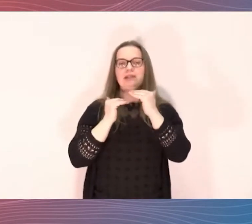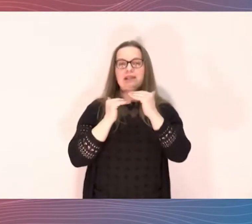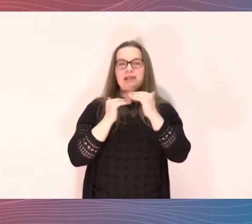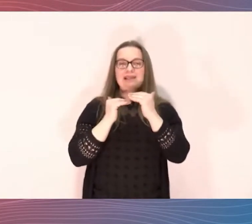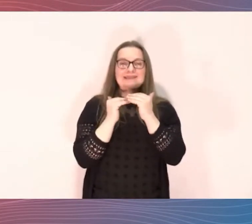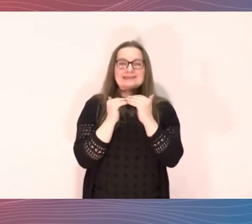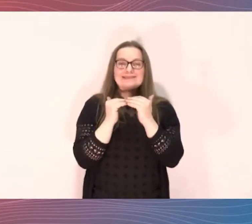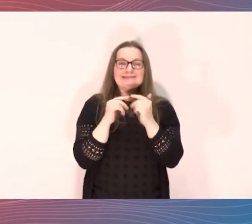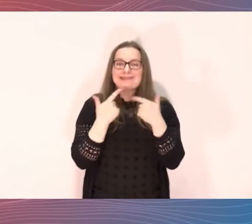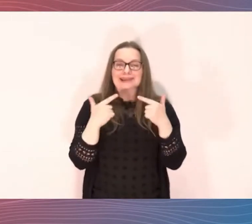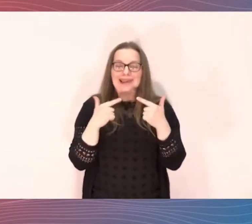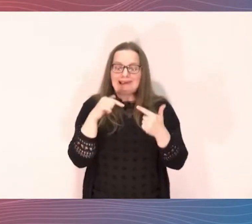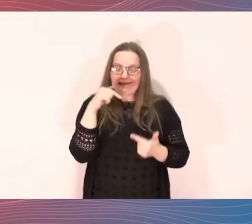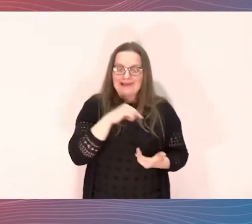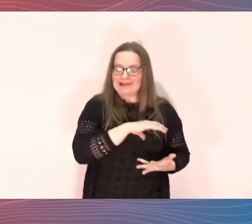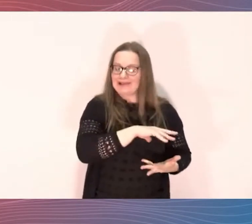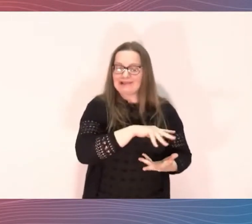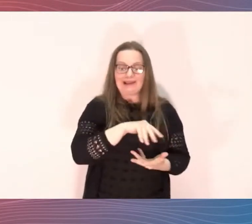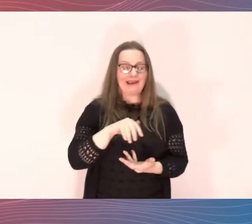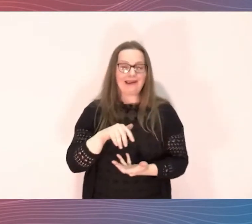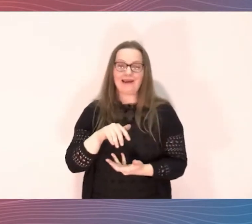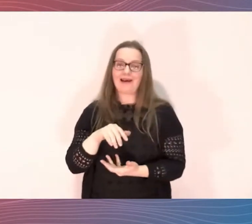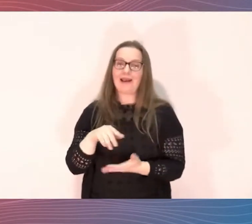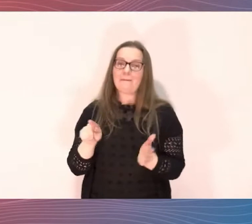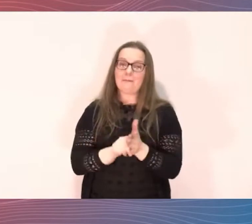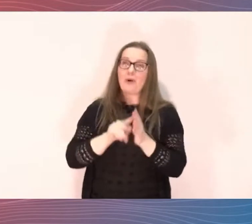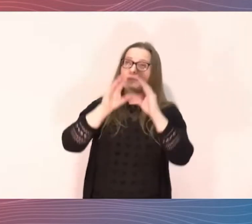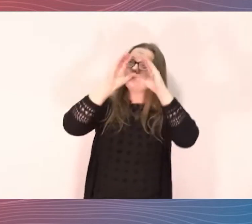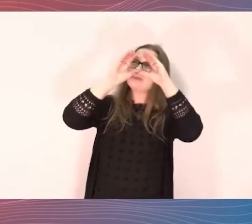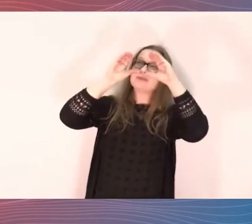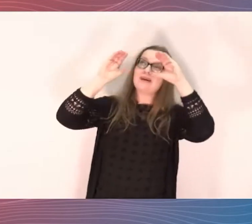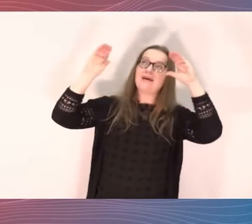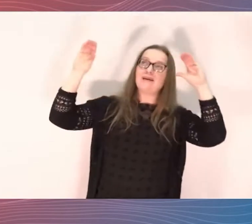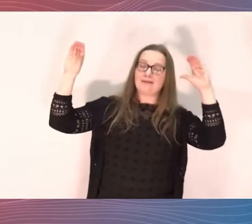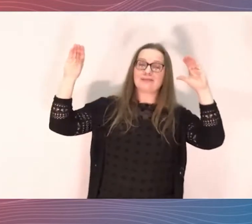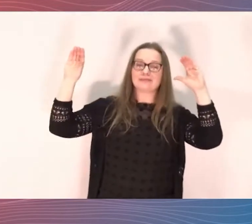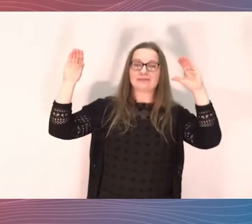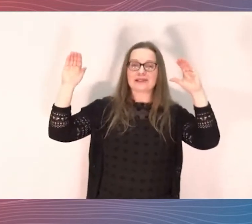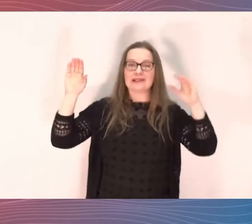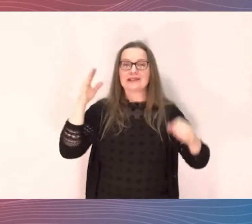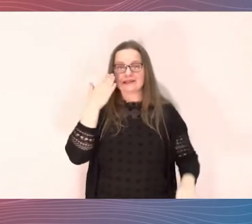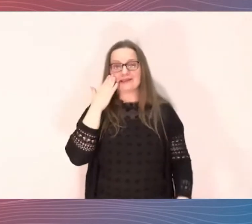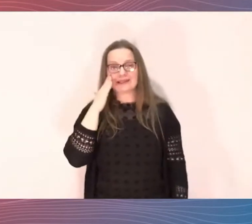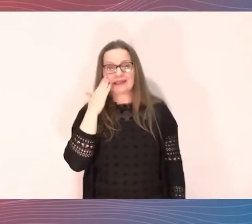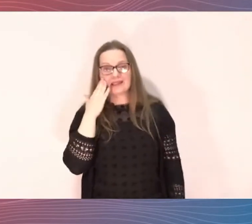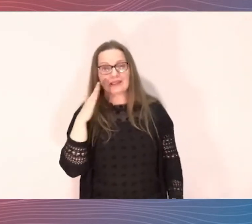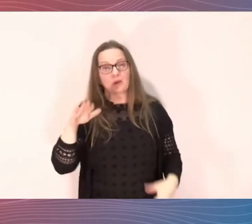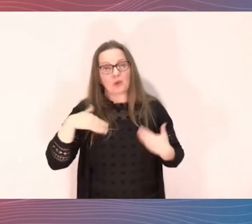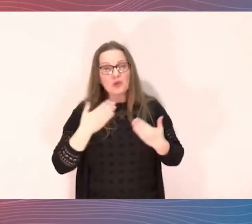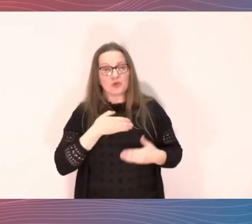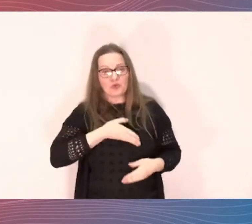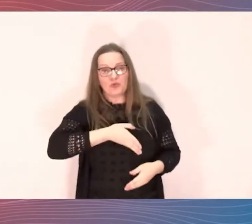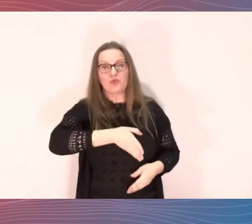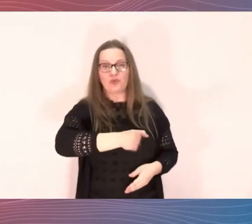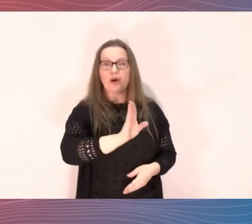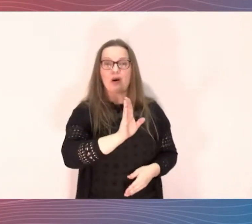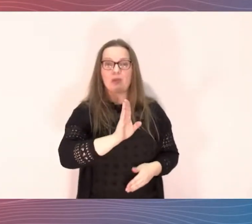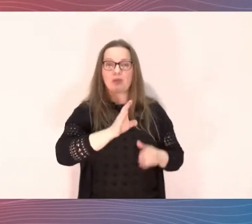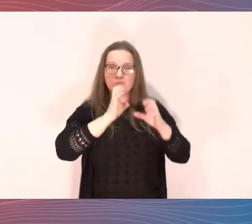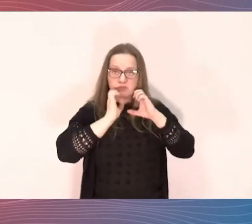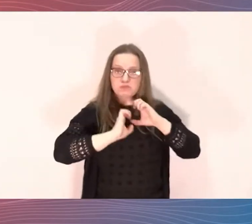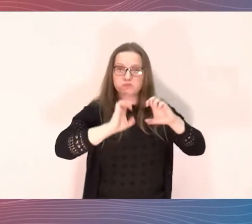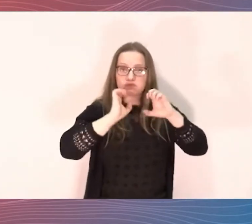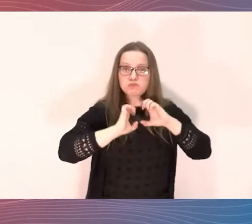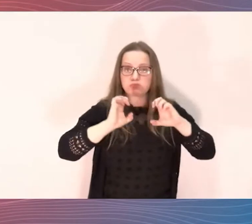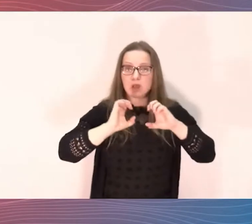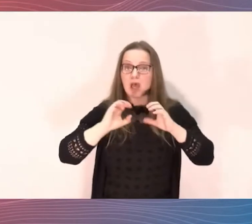irmãos, nós estamos fazendo coisas sobrenaturais acontecerem no nosso meio, na pregação do Evangelho, na comportagem, na rede de